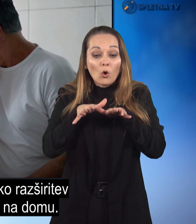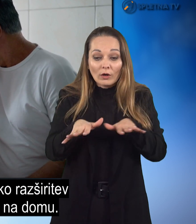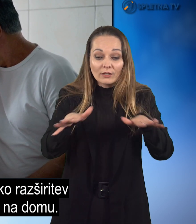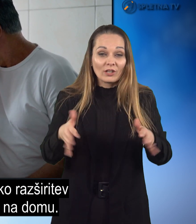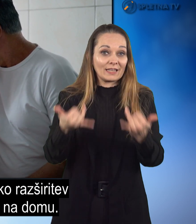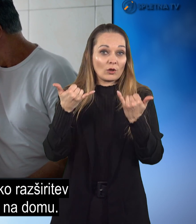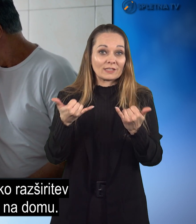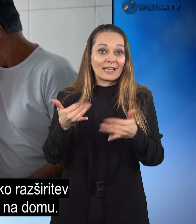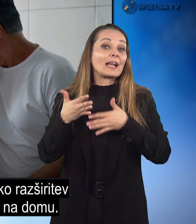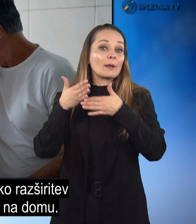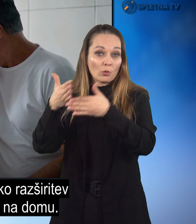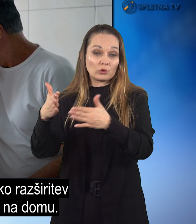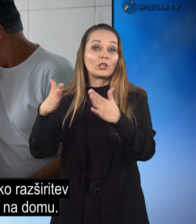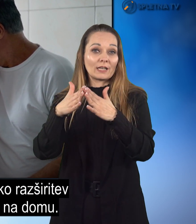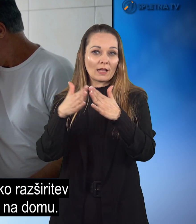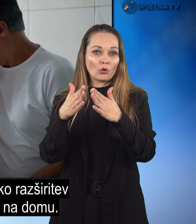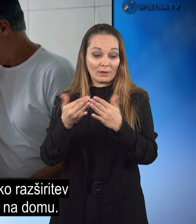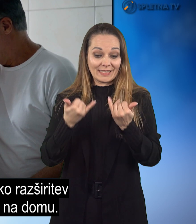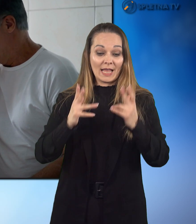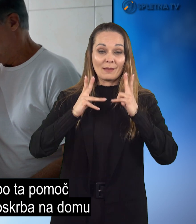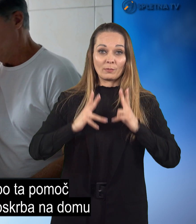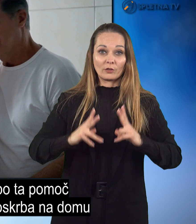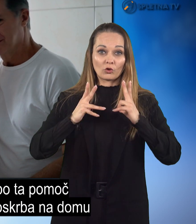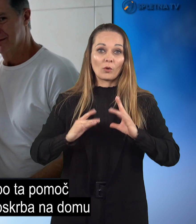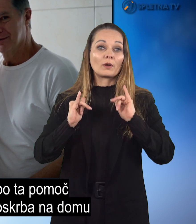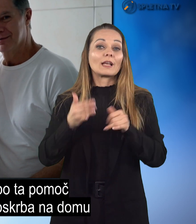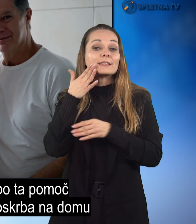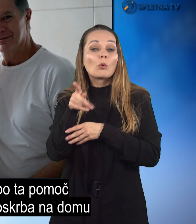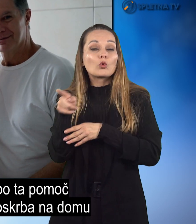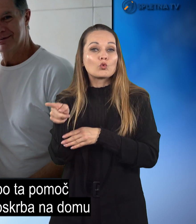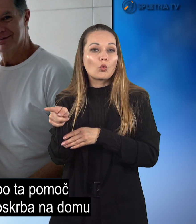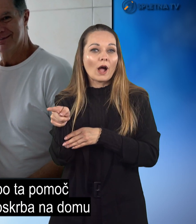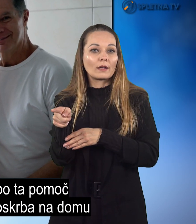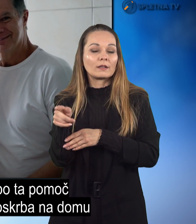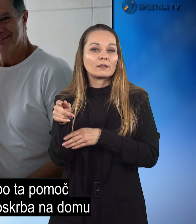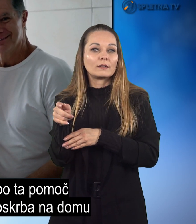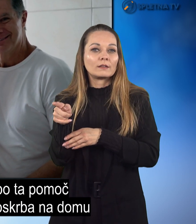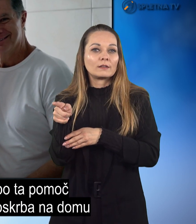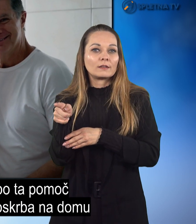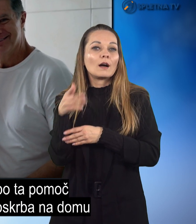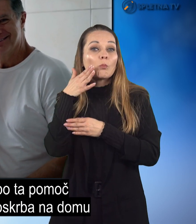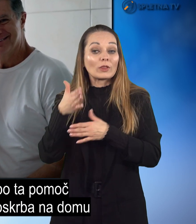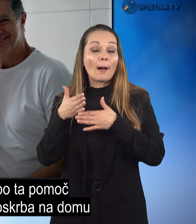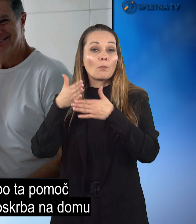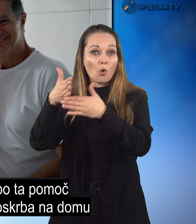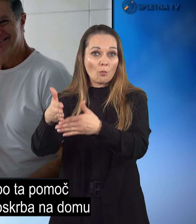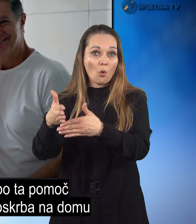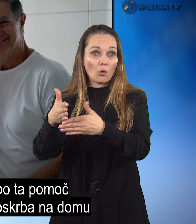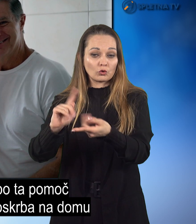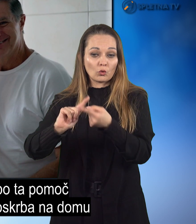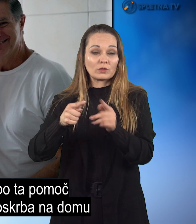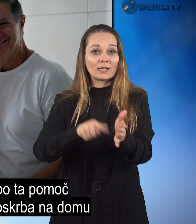razširitev sedanje pomoči na domu. Mi pričakujemo dejansko, da se bo tukaj, da bo ta